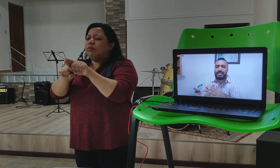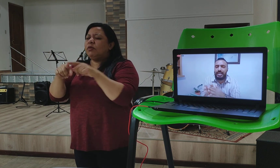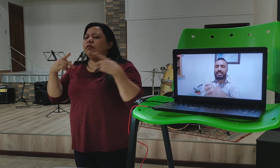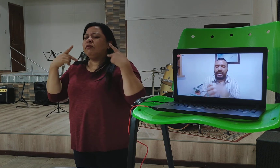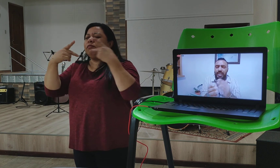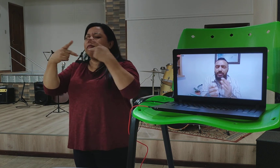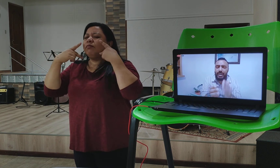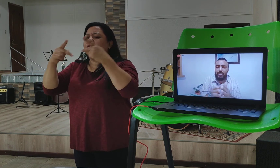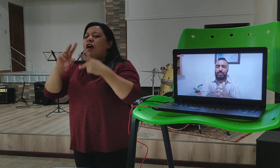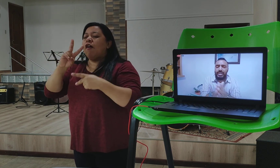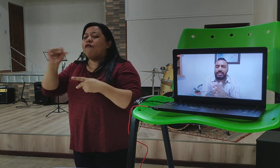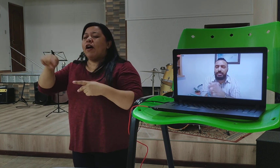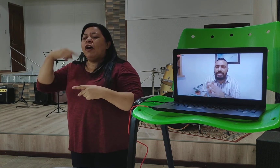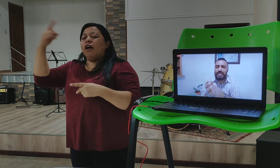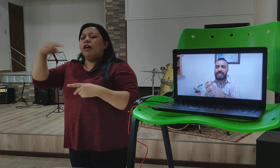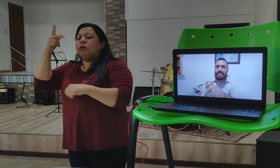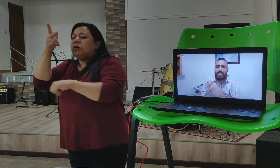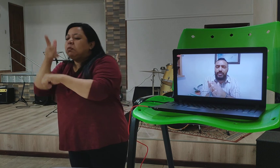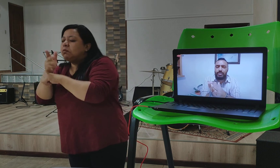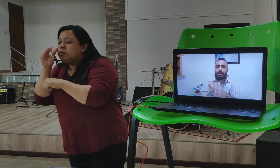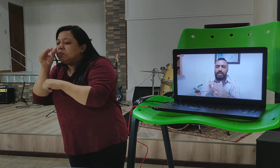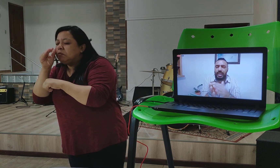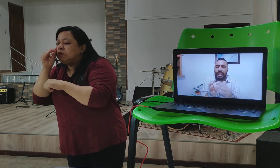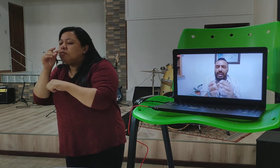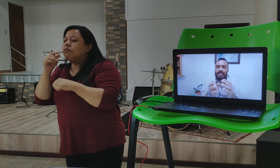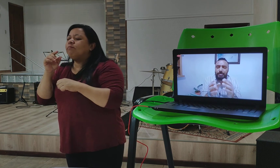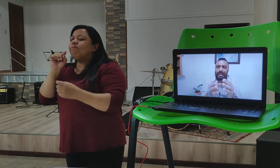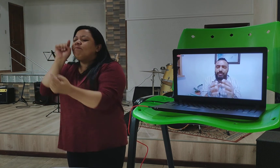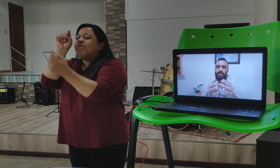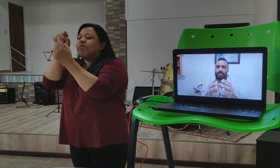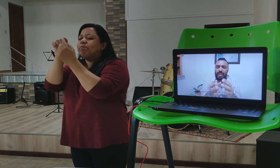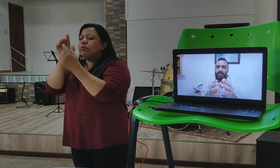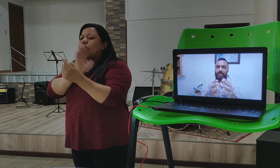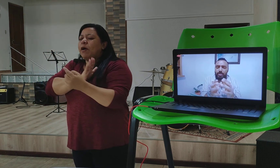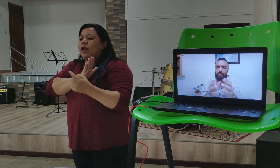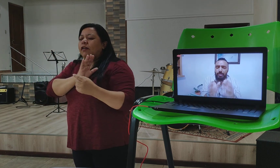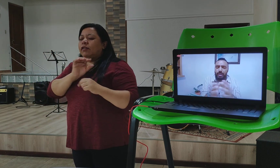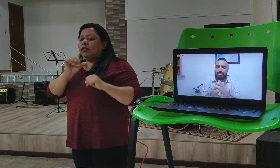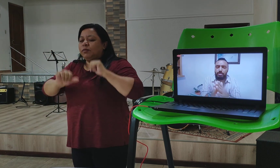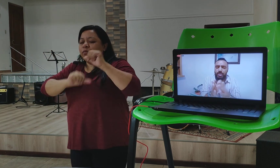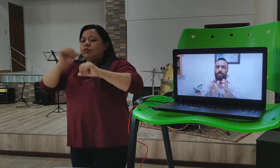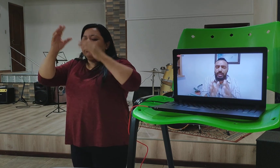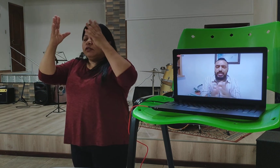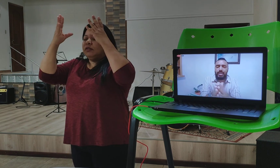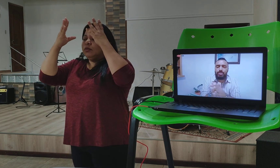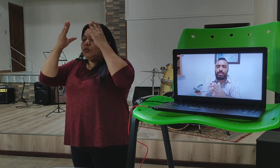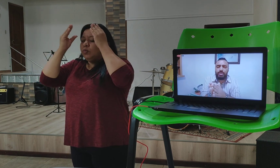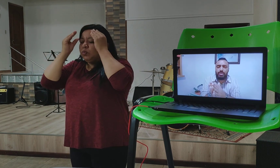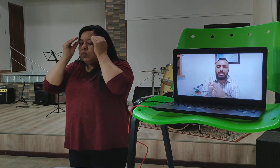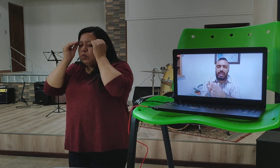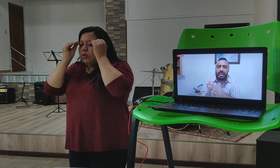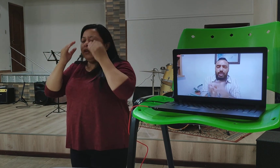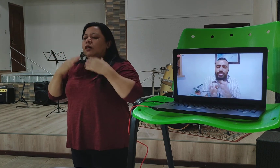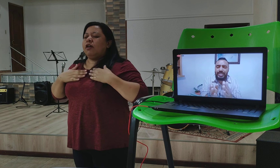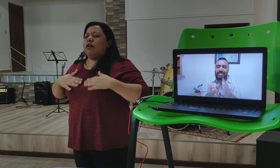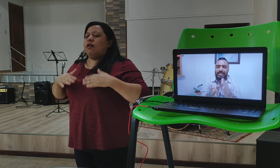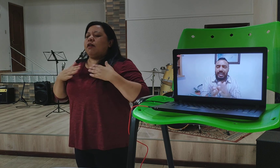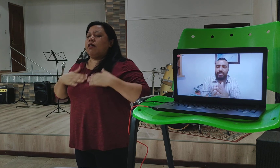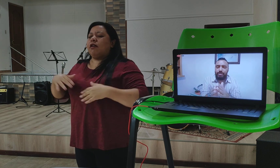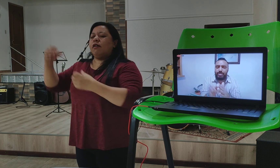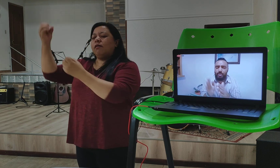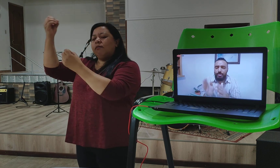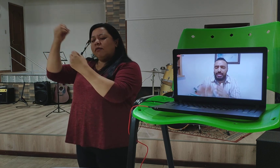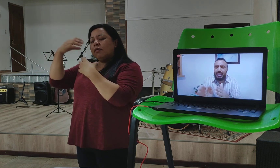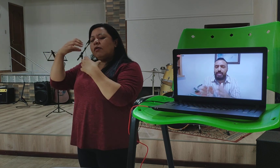essa mensagem, que vai ouvir essa mensagem. Faz com que essa palavra, ó Deus, ela venha como um bálsamo tranquilizar os corações e nos